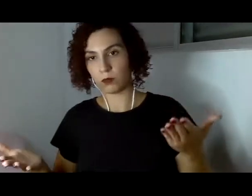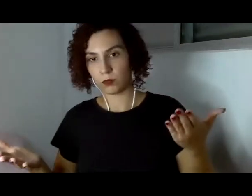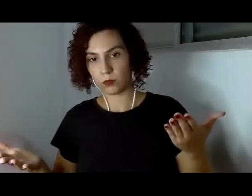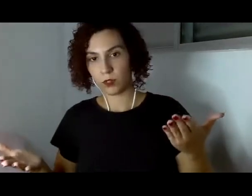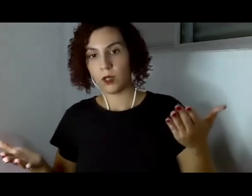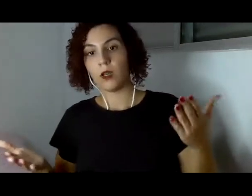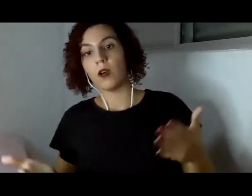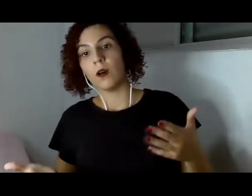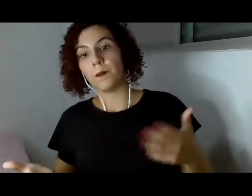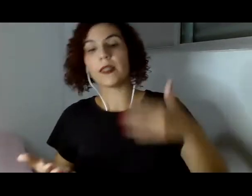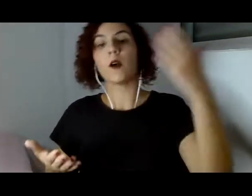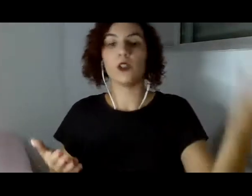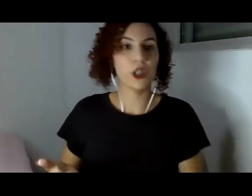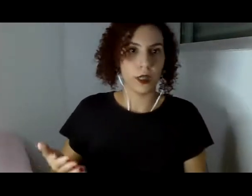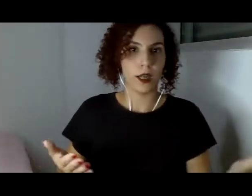coordenação.